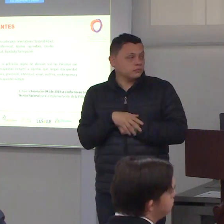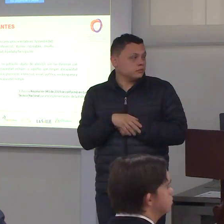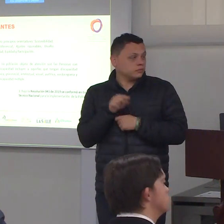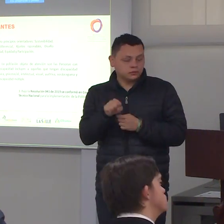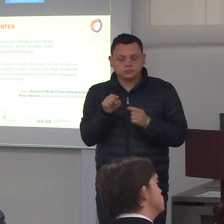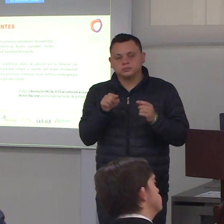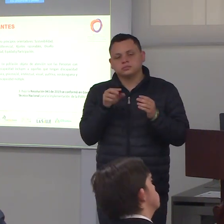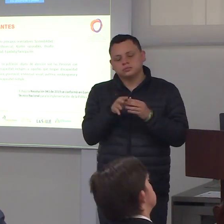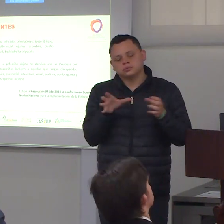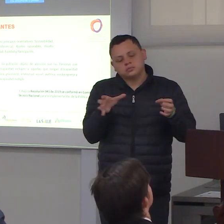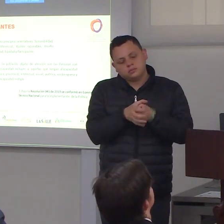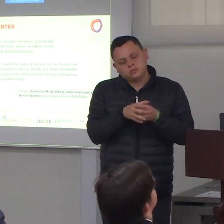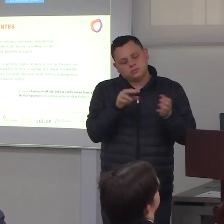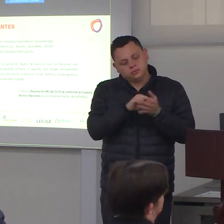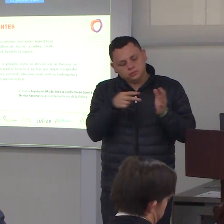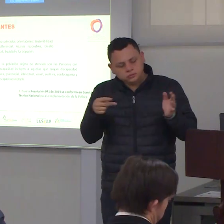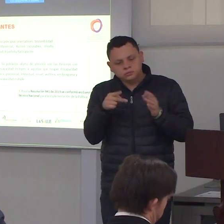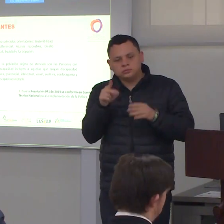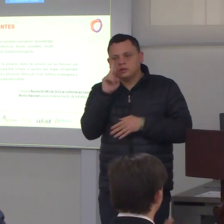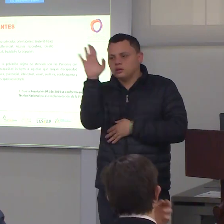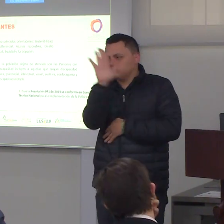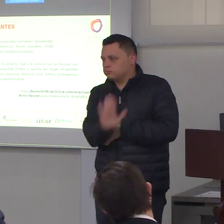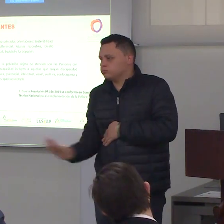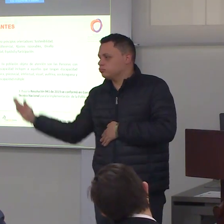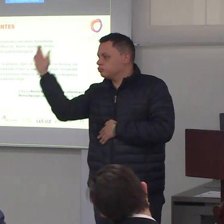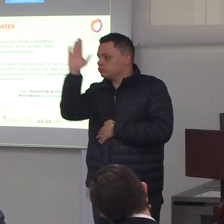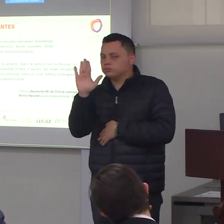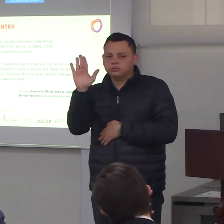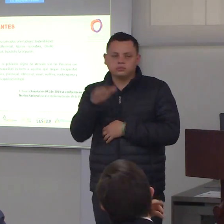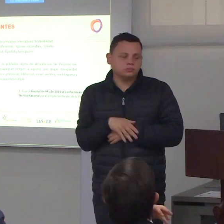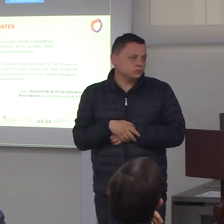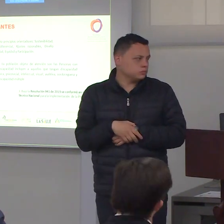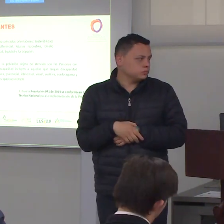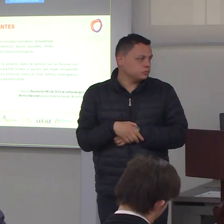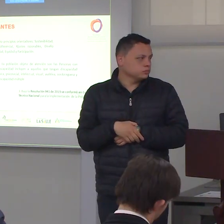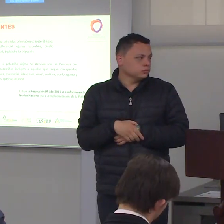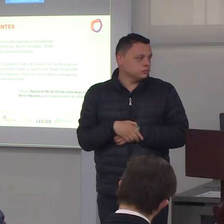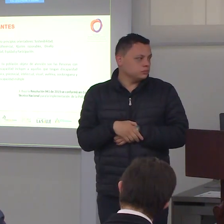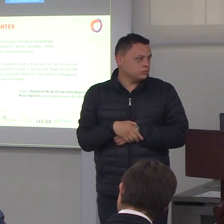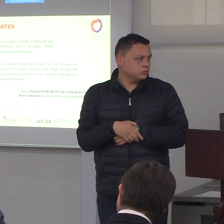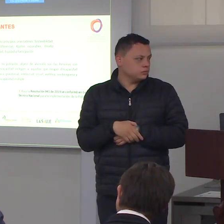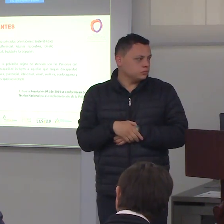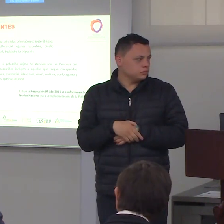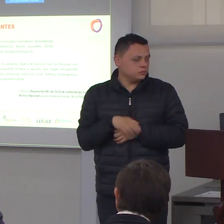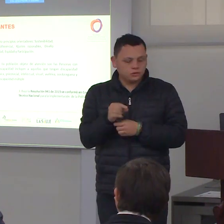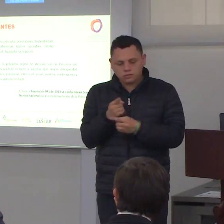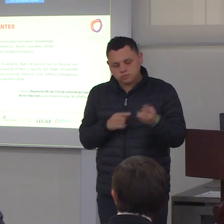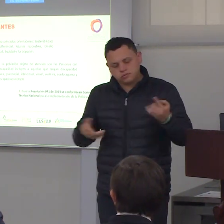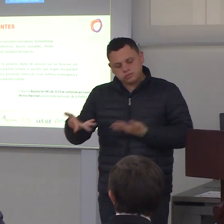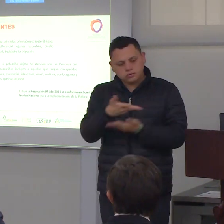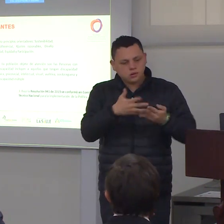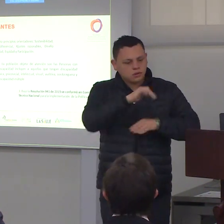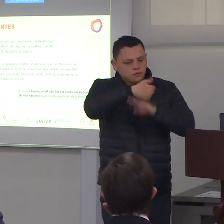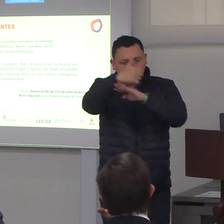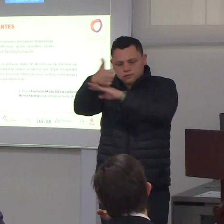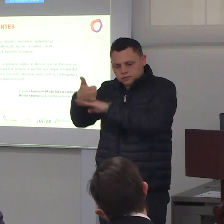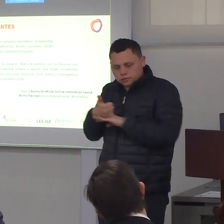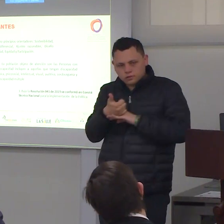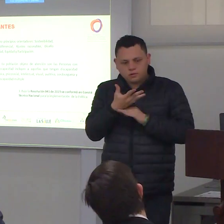técnico nacional, donde nos ponen a conversar todas las distintas direcciones